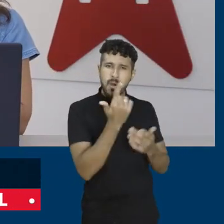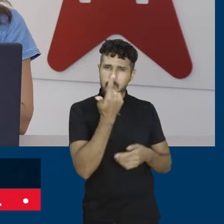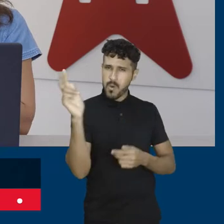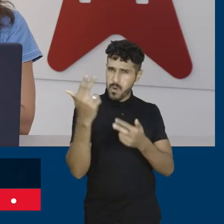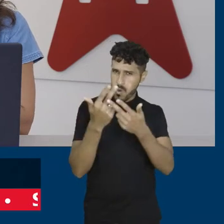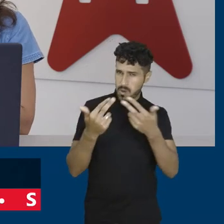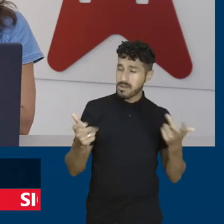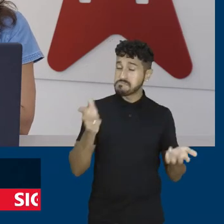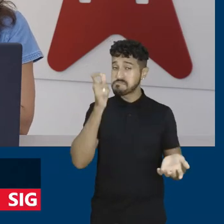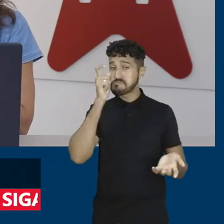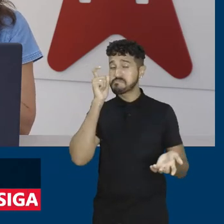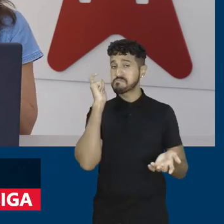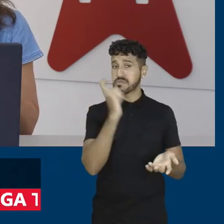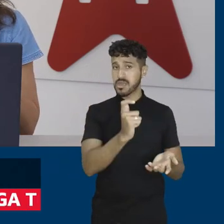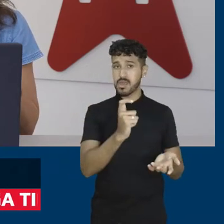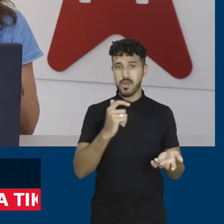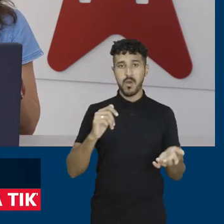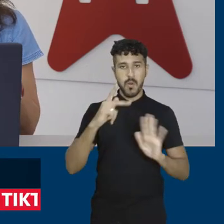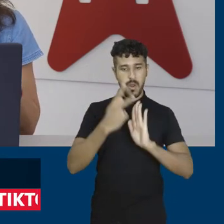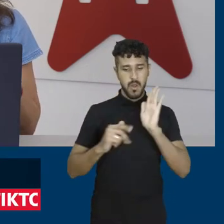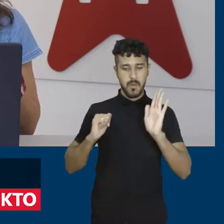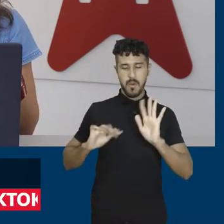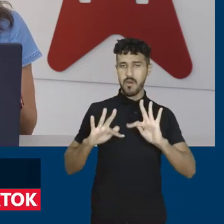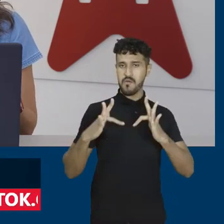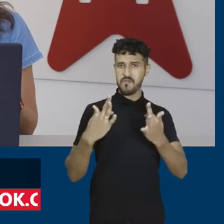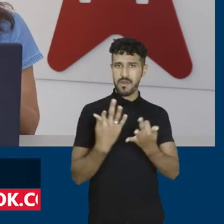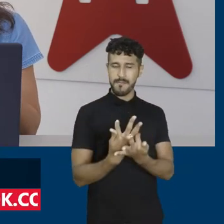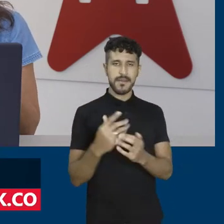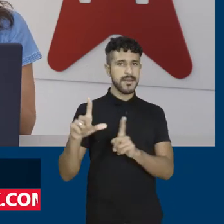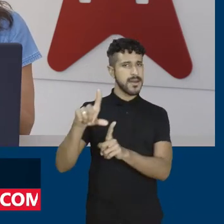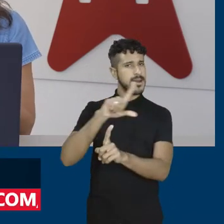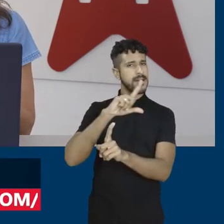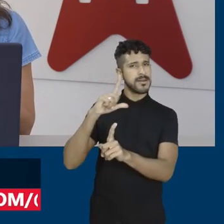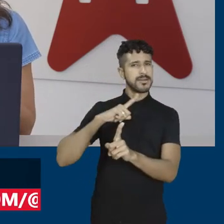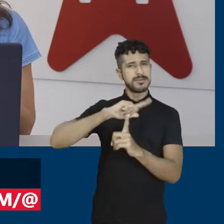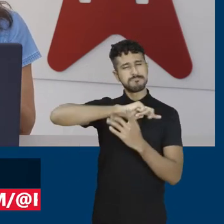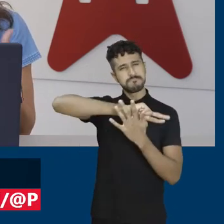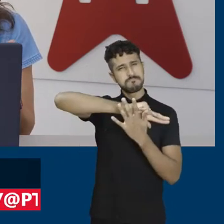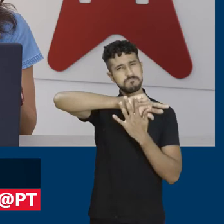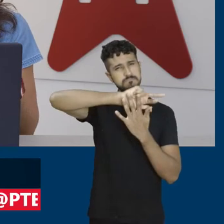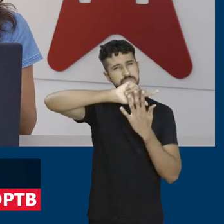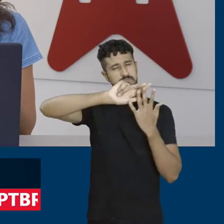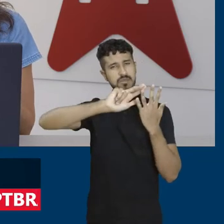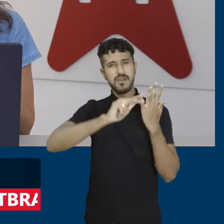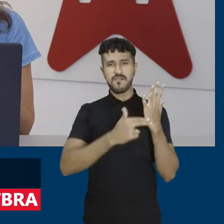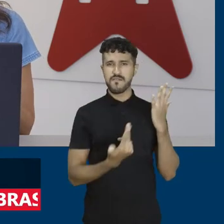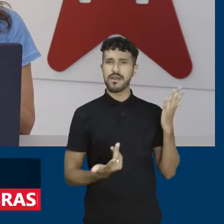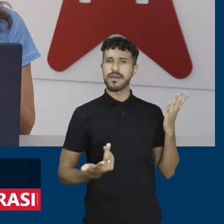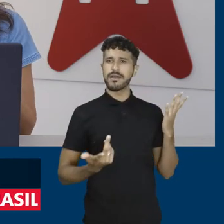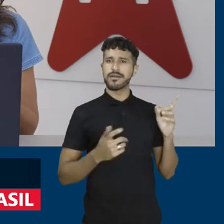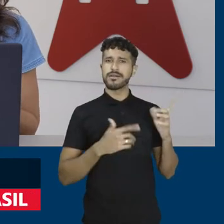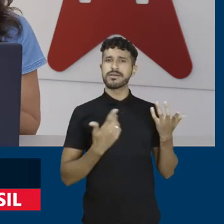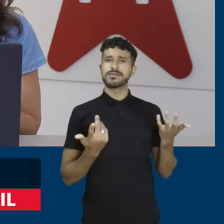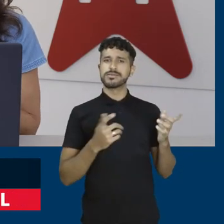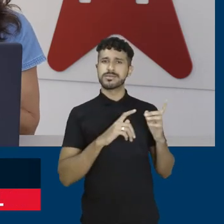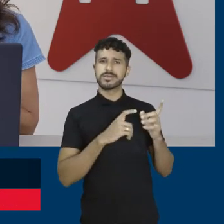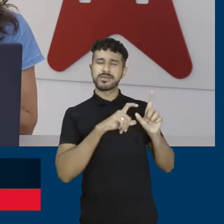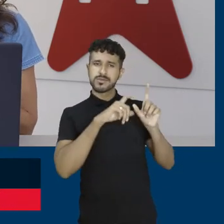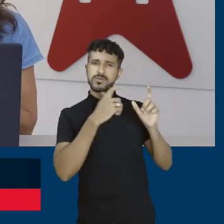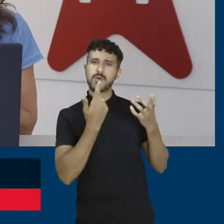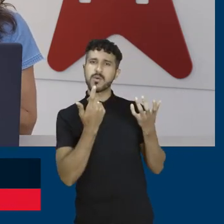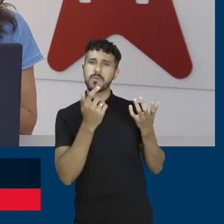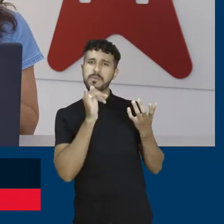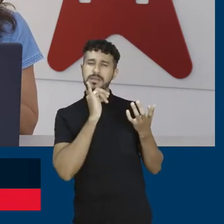também interessante do Bolsa Família é que ele previa uma série ali de condicionalidades ao recebimento